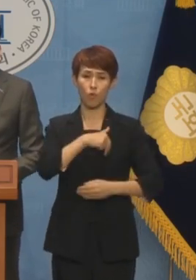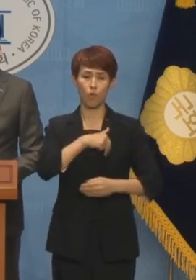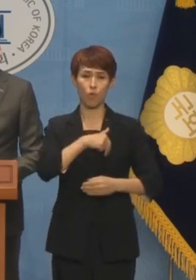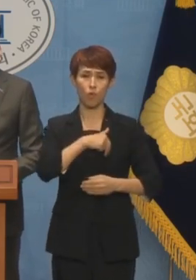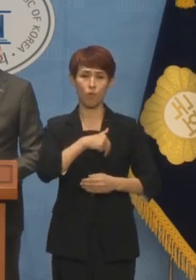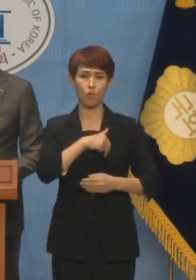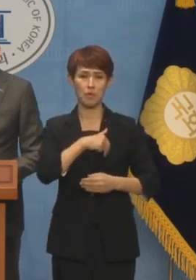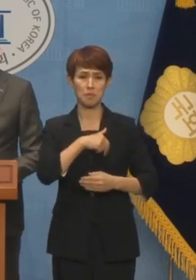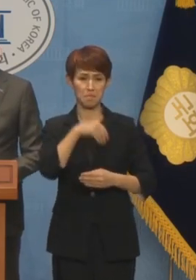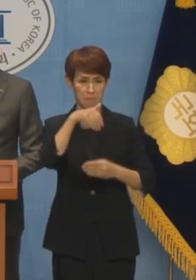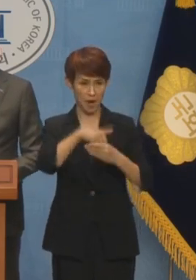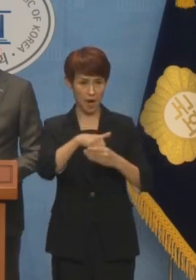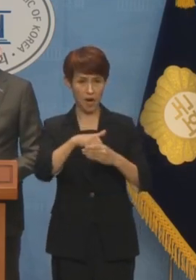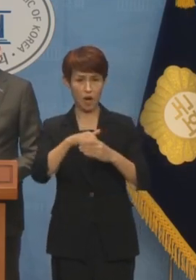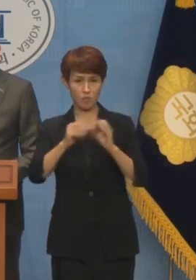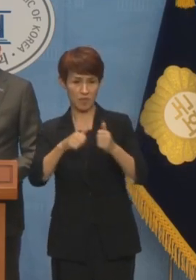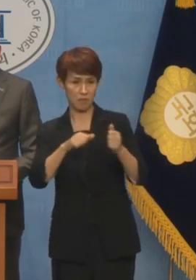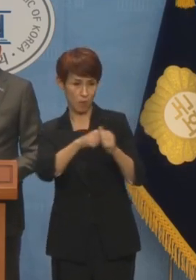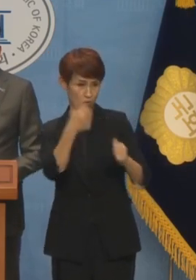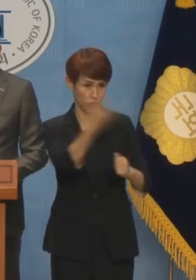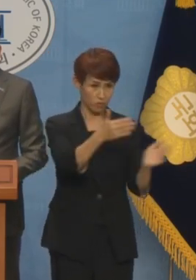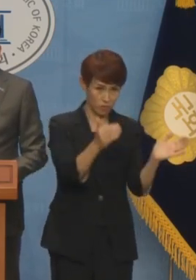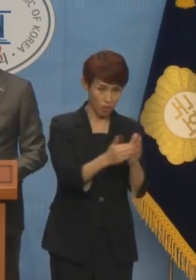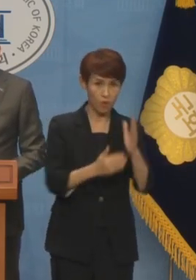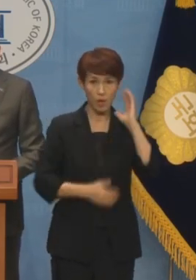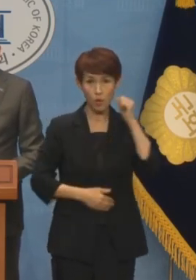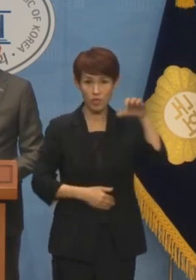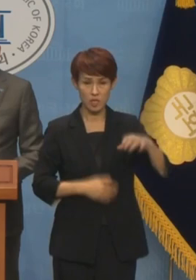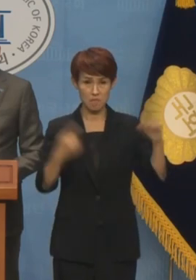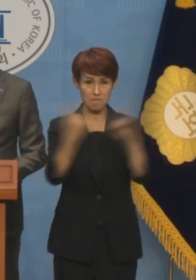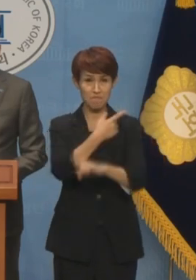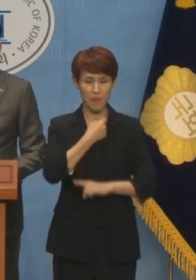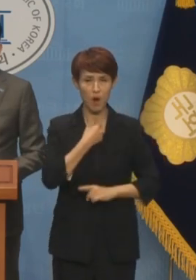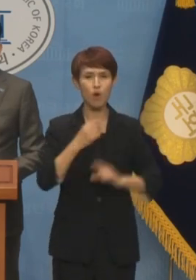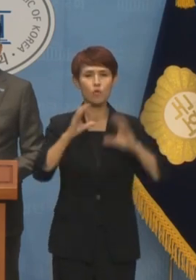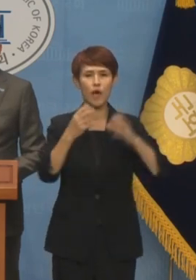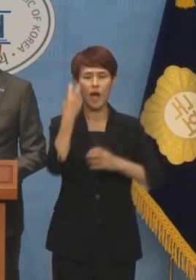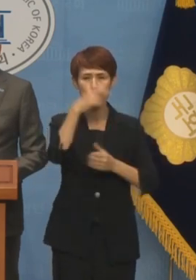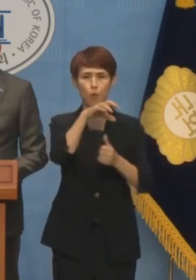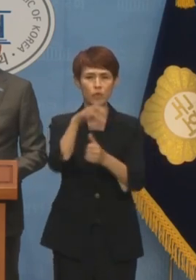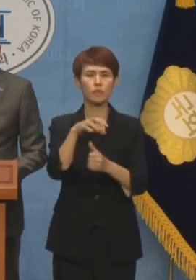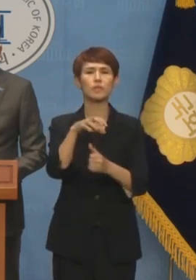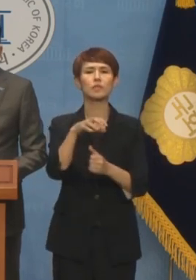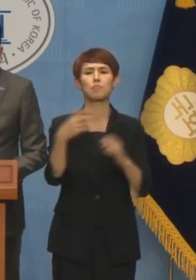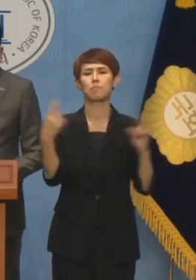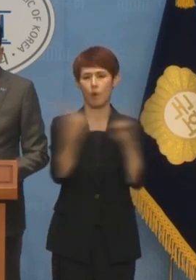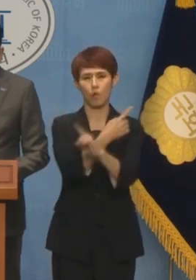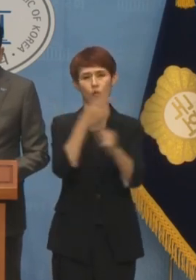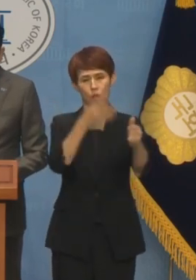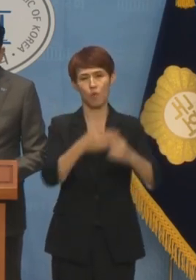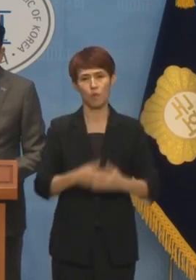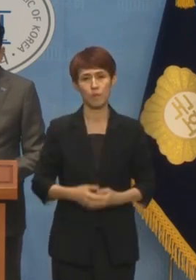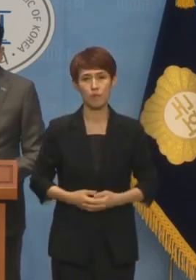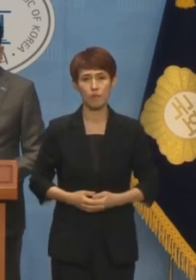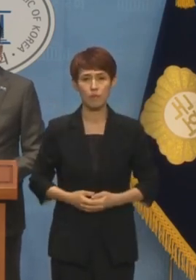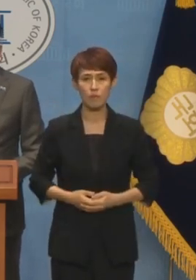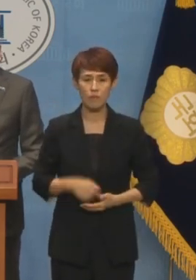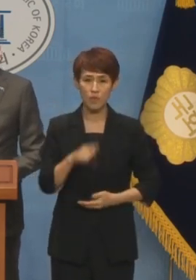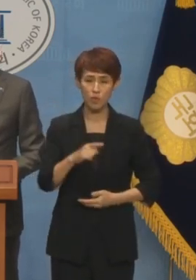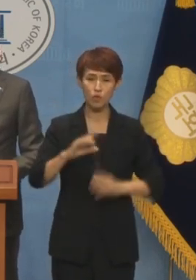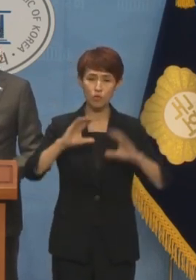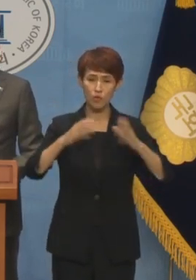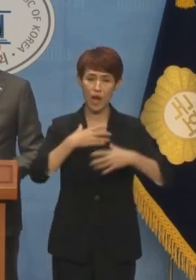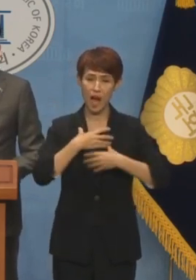전면 개편하겠다면 당장 국가안보실부터 바꿔야 합니다. 그들은 일본의 맹목적